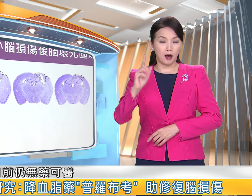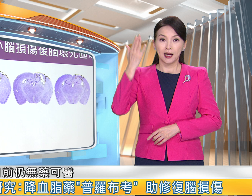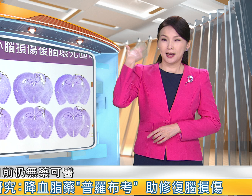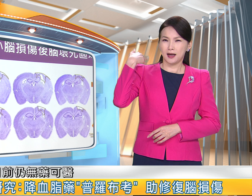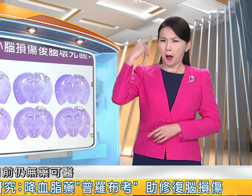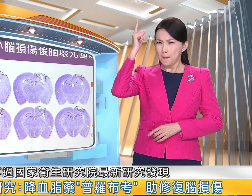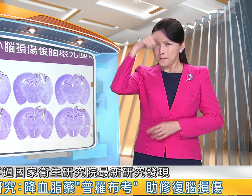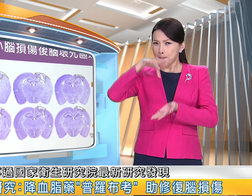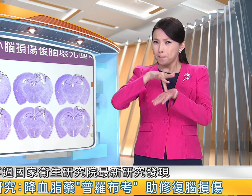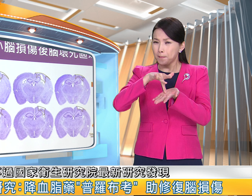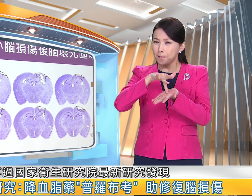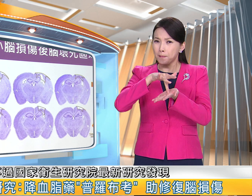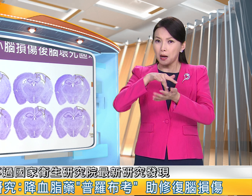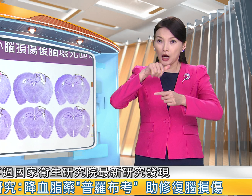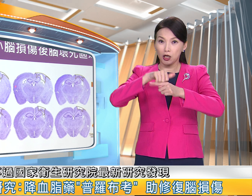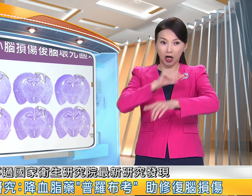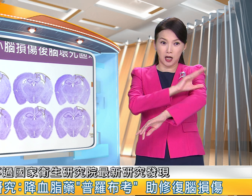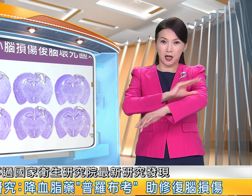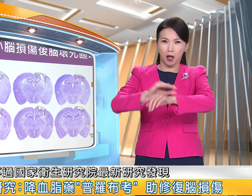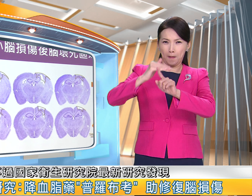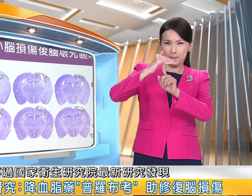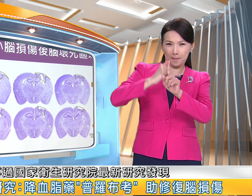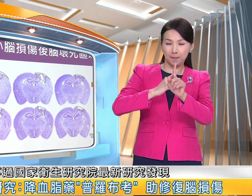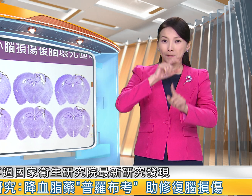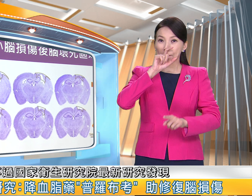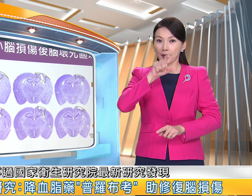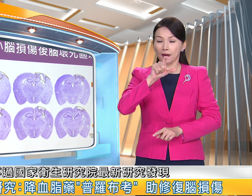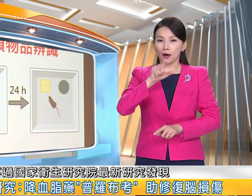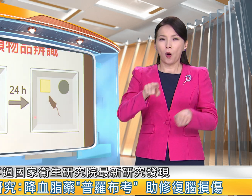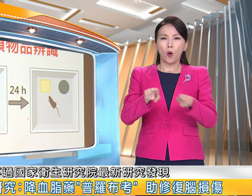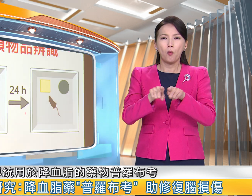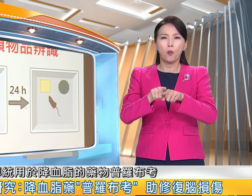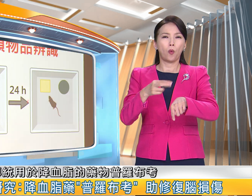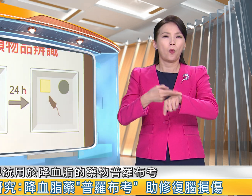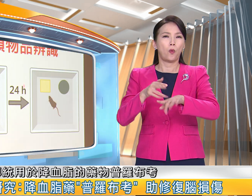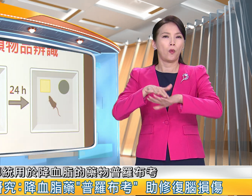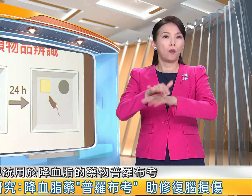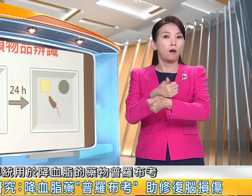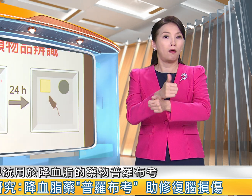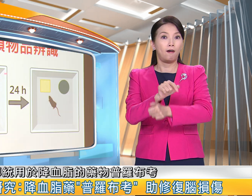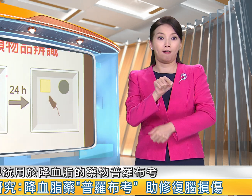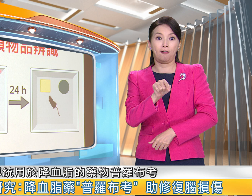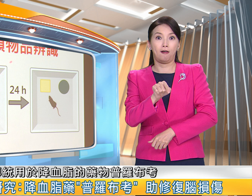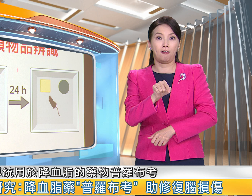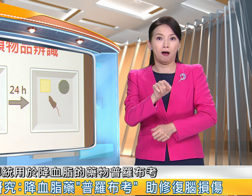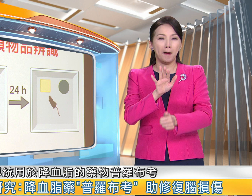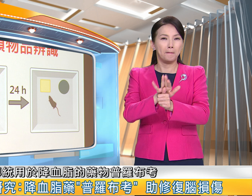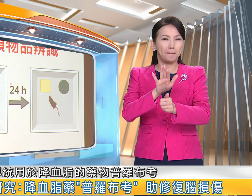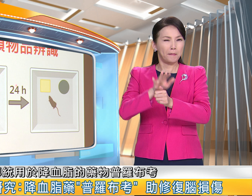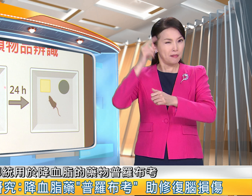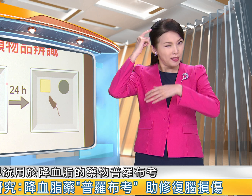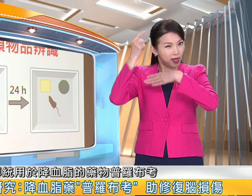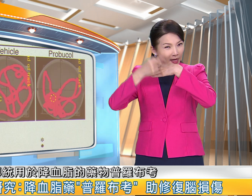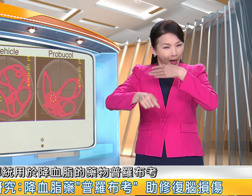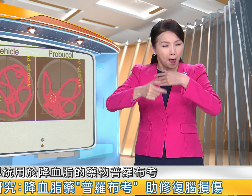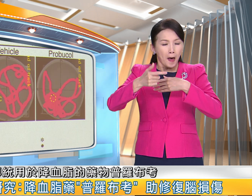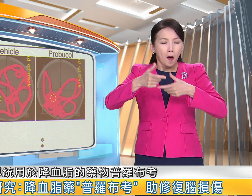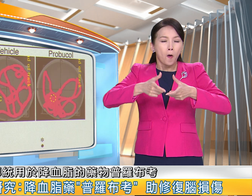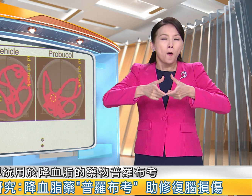不过，国家卫生研究院最新的研究发现，传统用于降血脂的药物普罗布